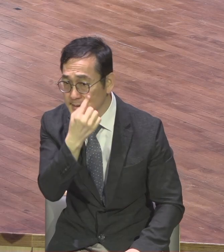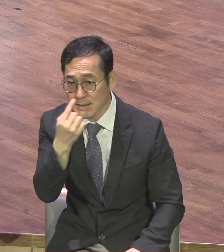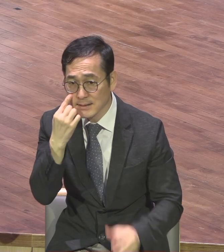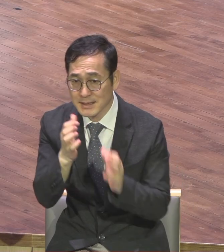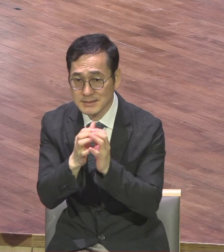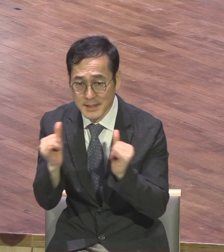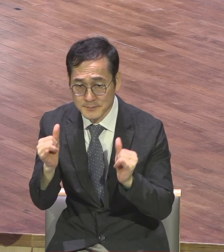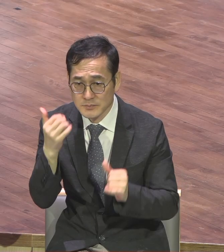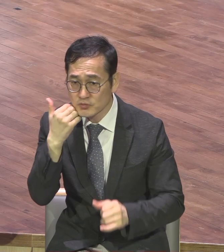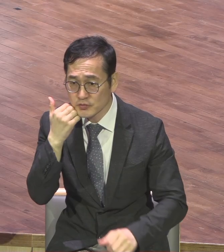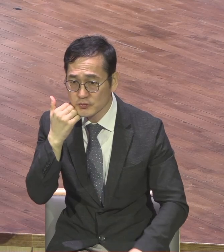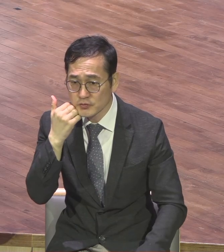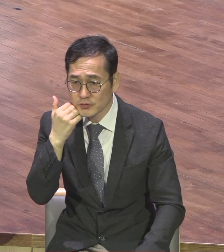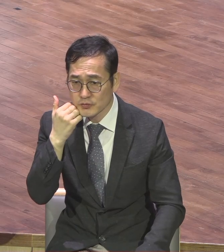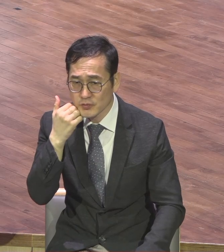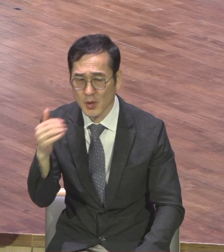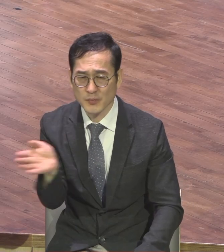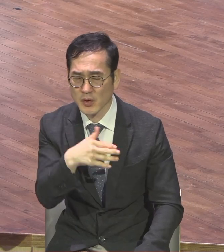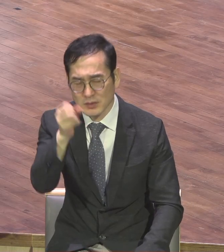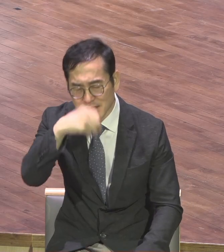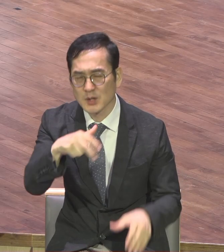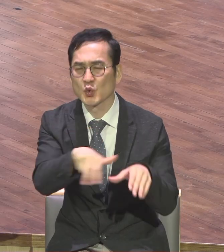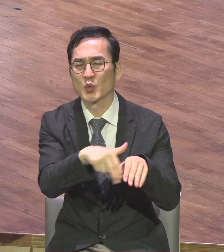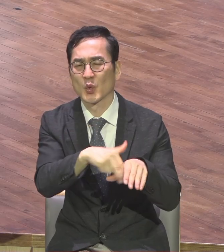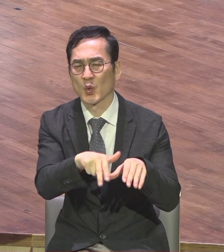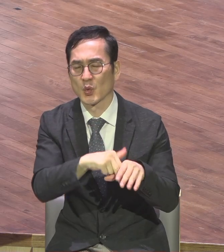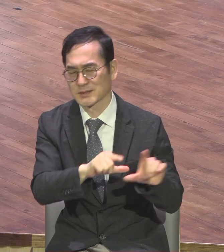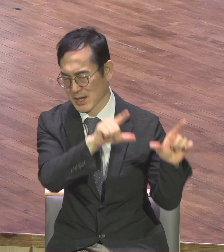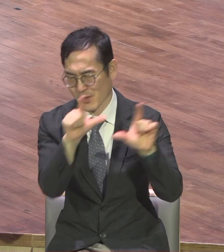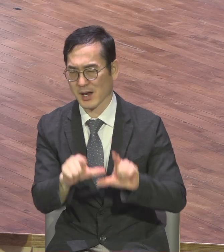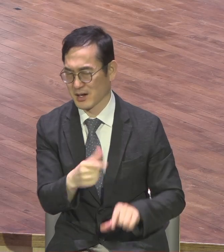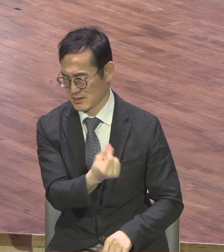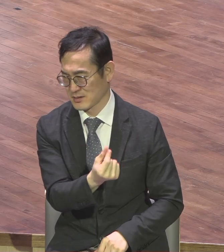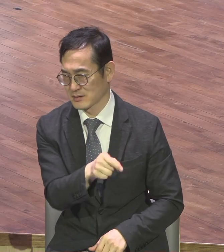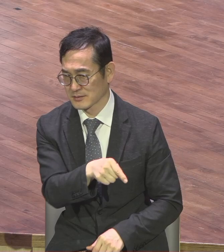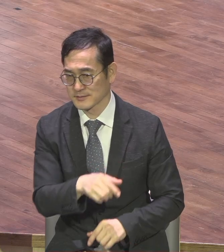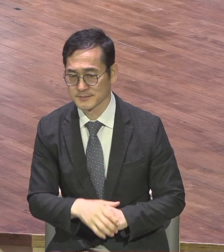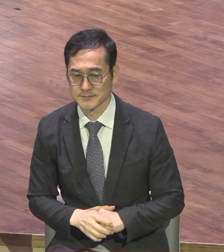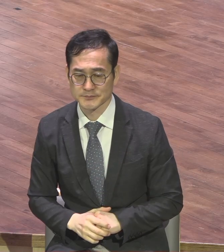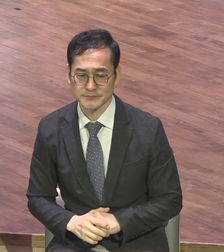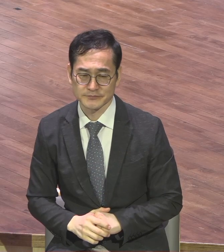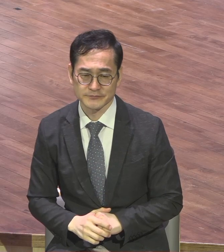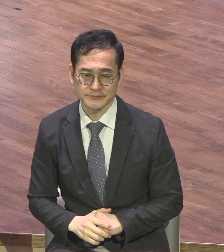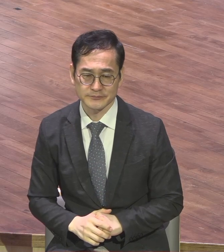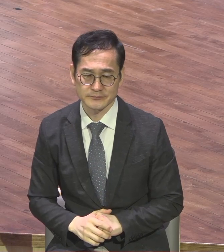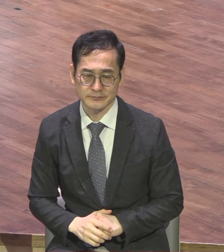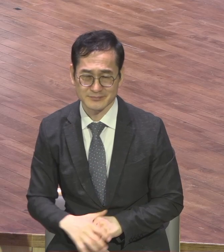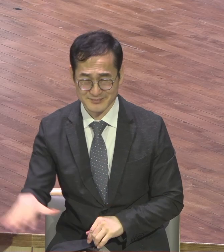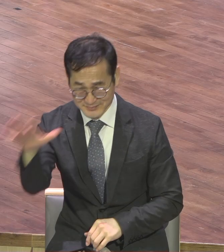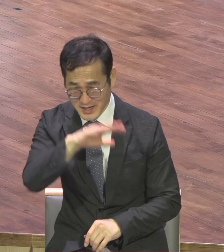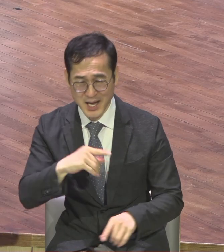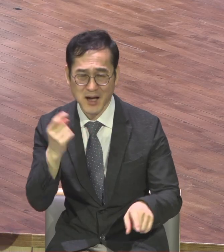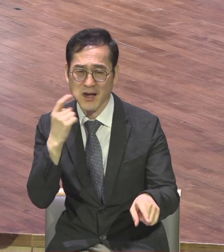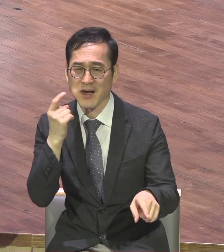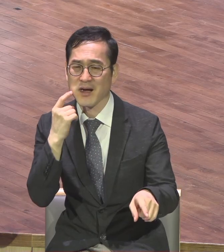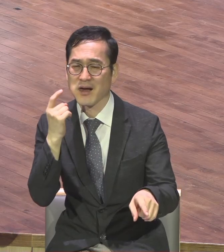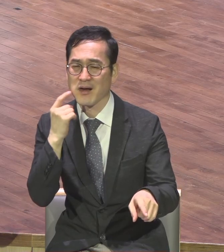간증한 적이 없어. 그거 종교예요. 종교. 그거 다 가짜예요. 언젠가 다